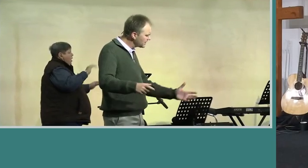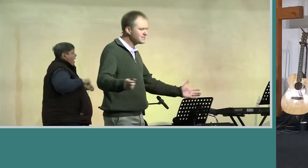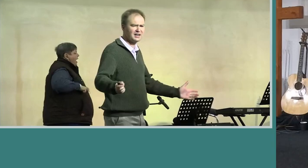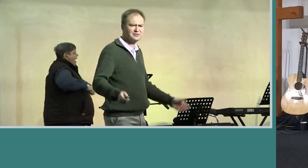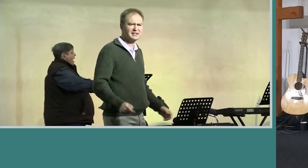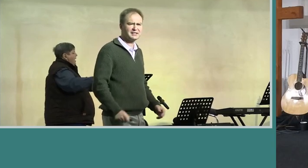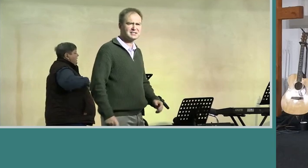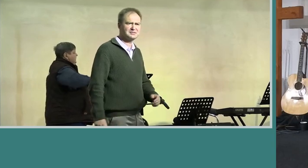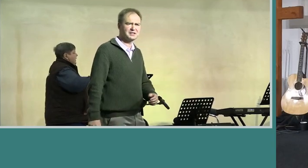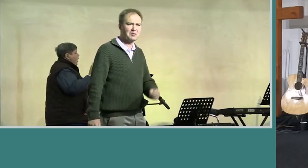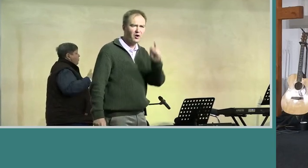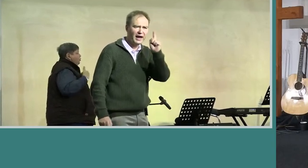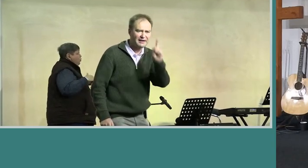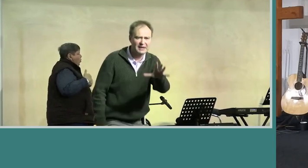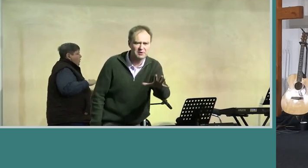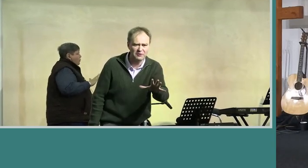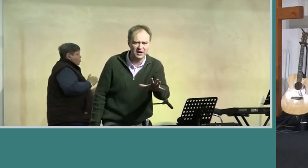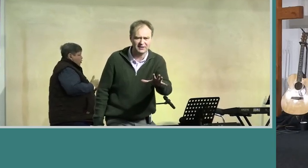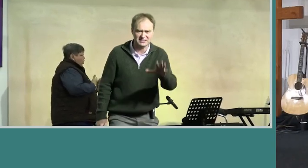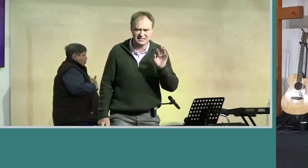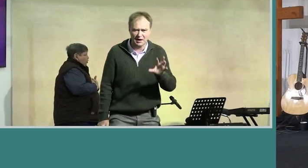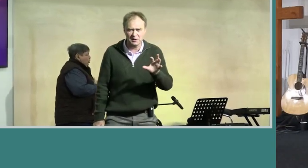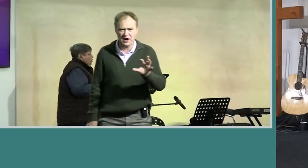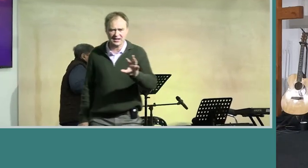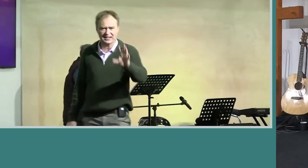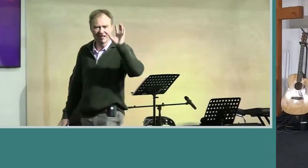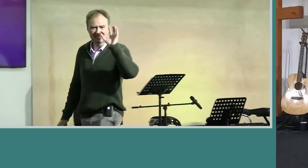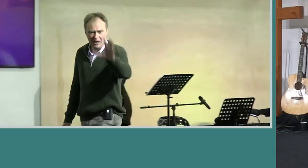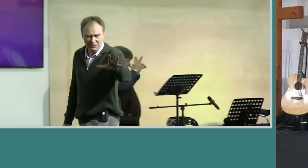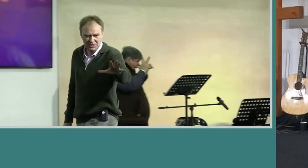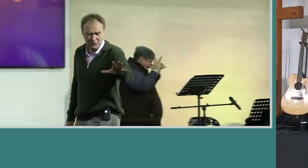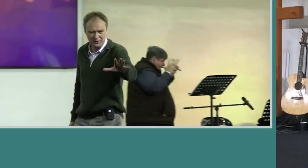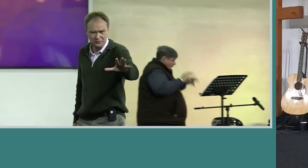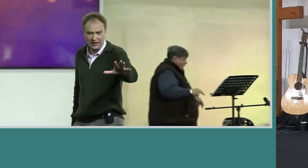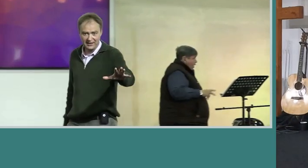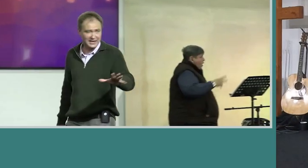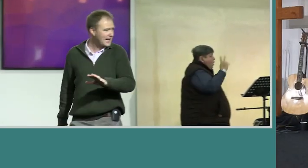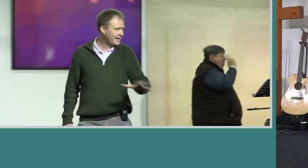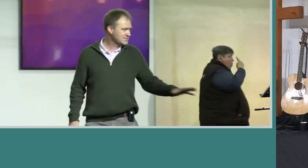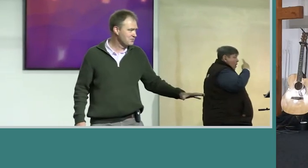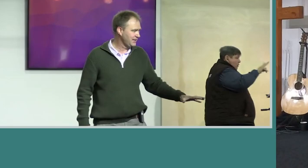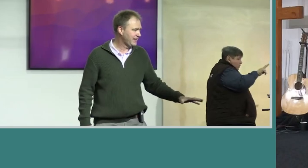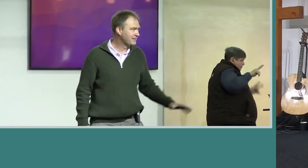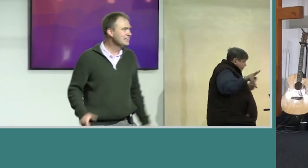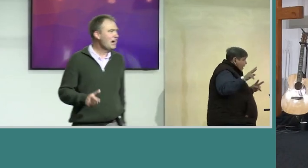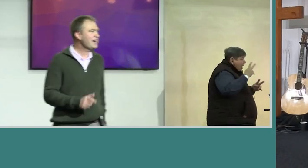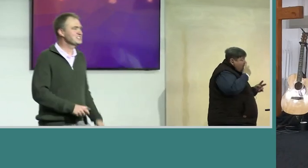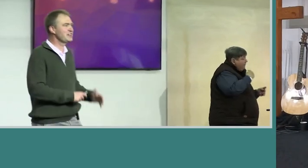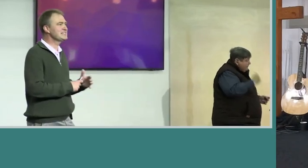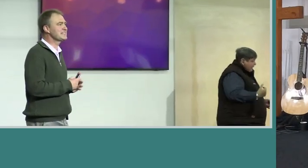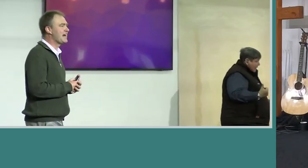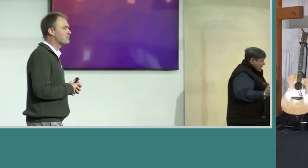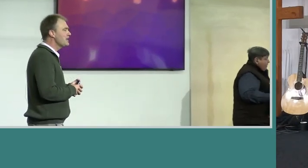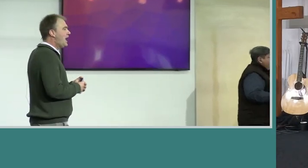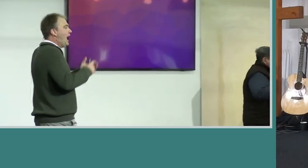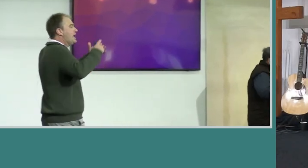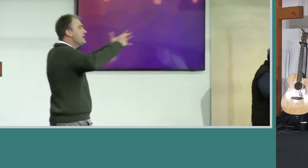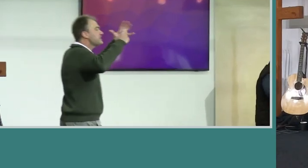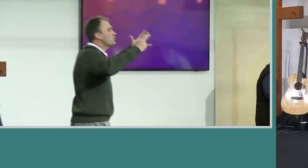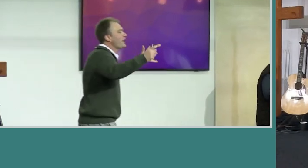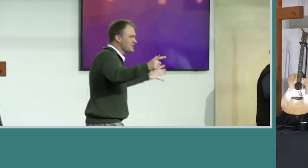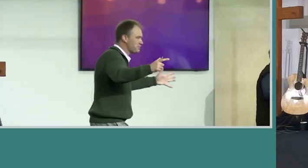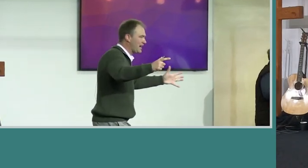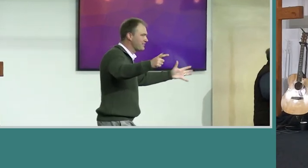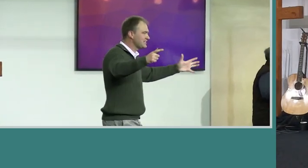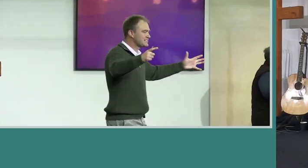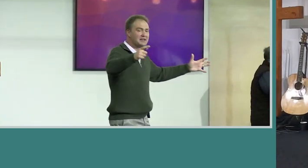sondag is in Rista waar het Rista vandag maar oké ek wil jy moet nou wakker wees is allemaal wakker is allemaal sy ooi hiervoor kan ek kyk is allemaal nie oké so hier is het nou hier